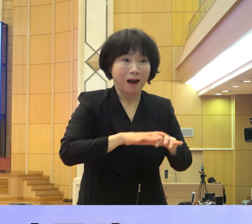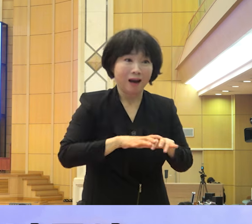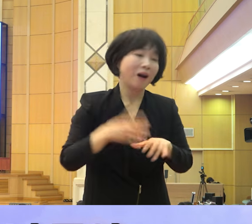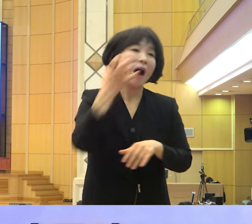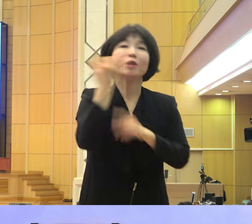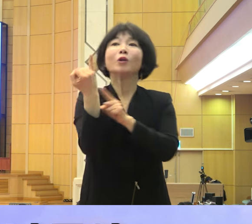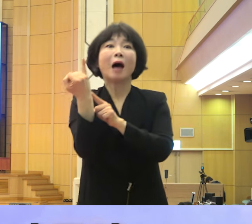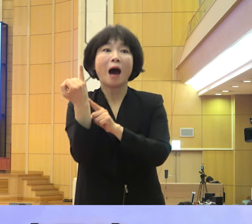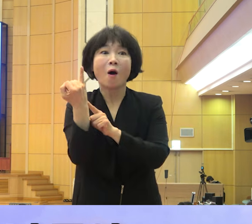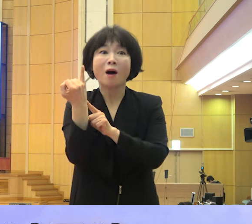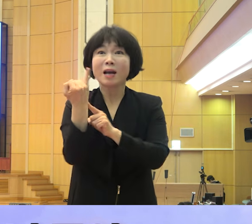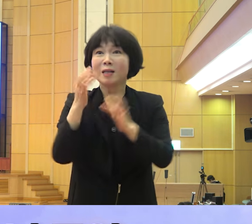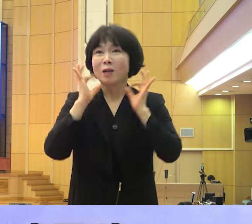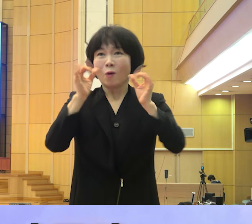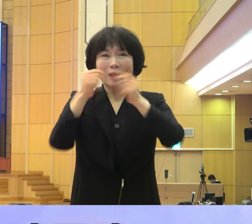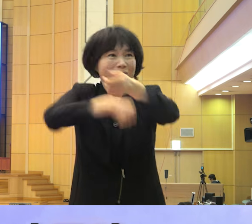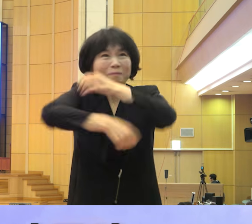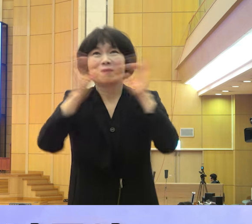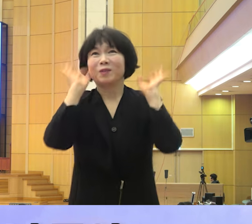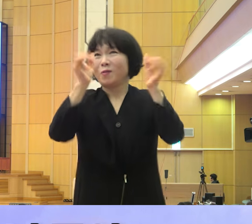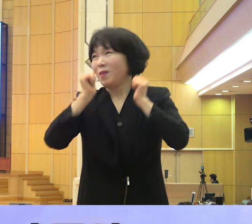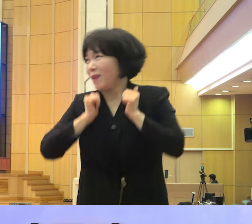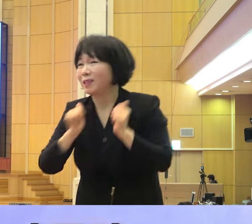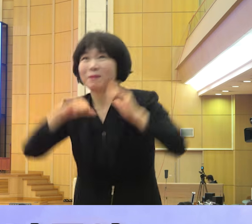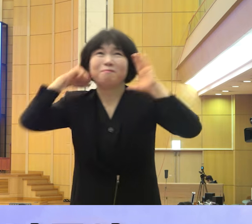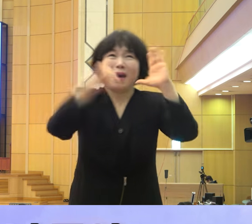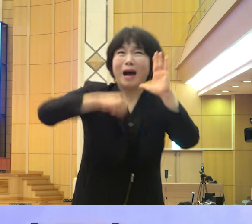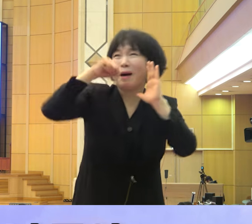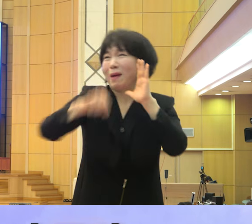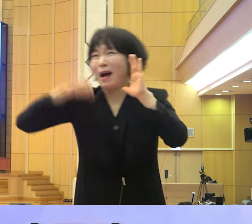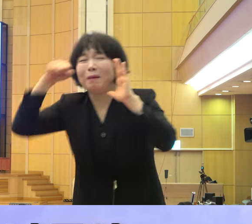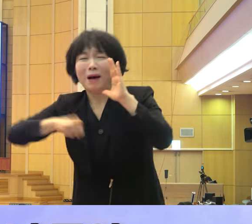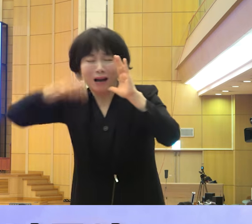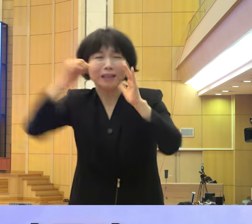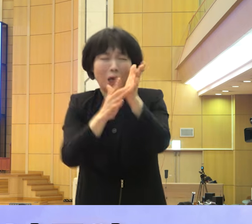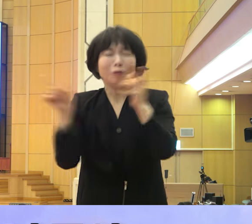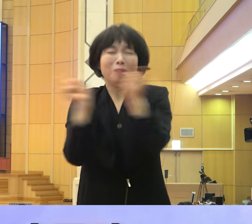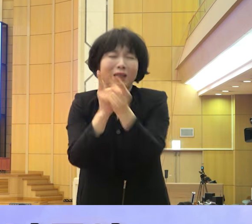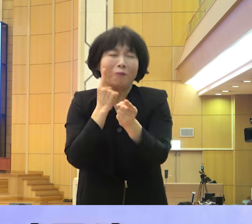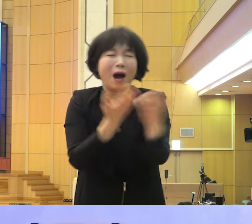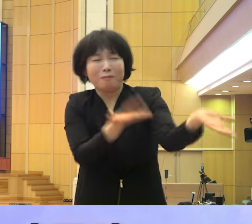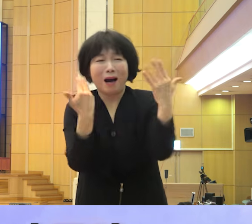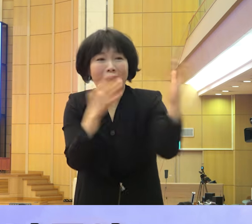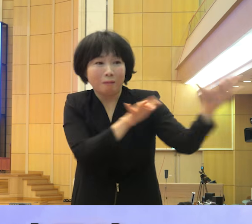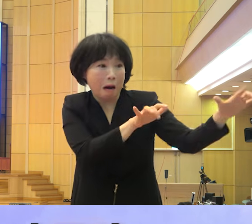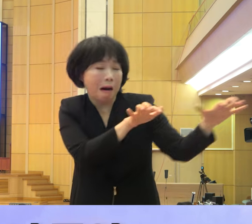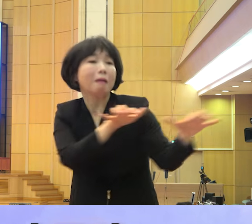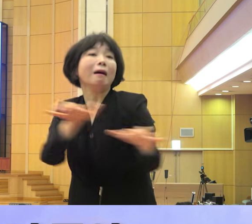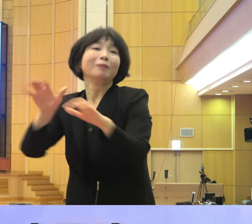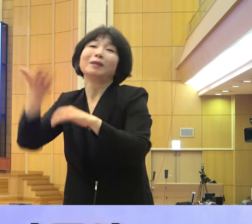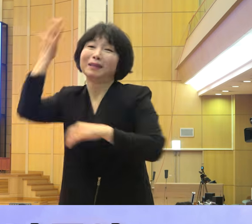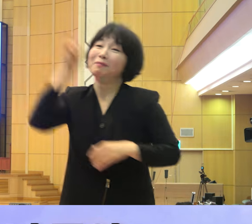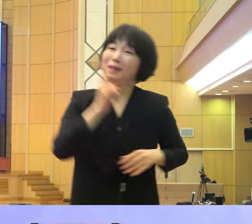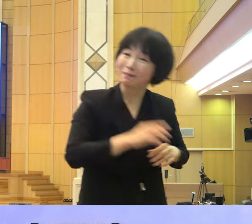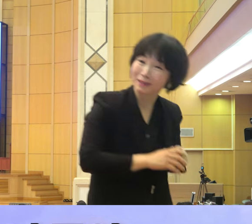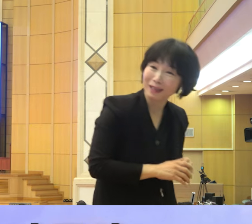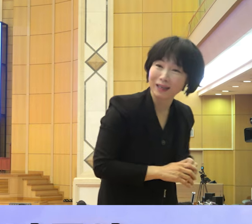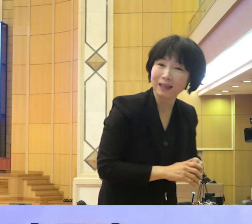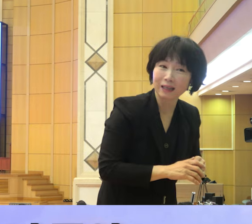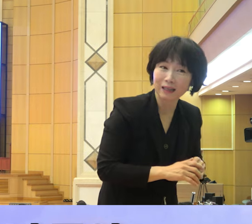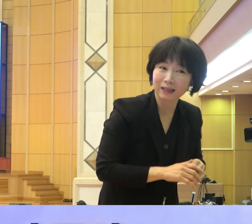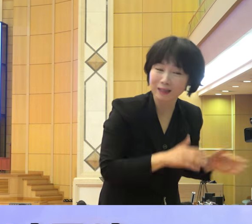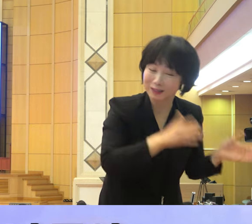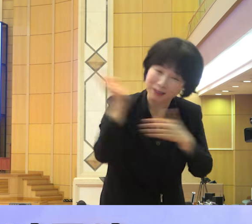여인을 통해서 전도돼 가지고 또 많은 사람들이 예수를 지금 믿었는데 4장 41절로 42절에 가보면